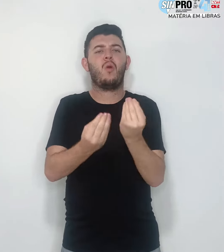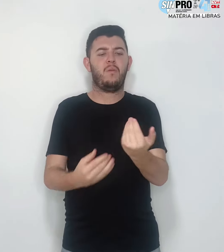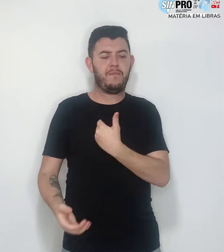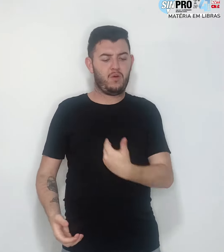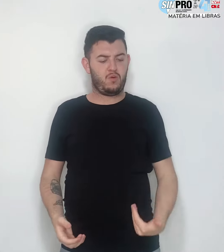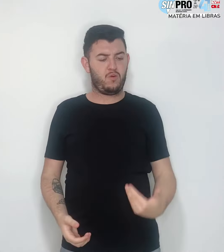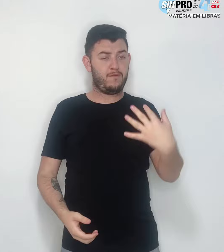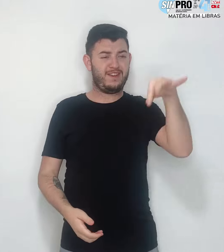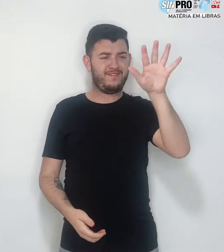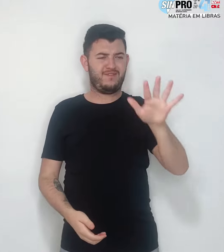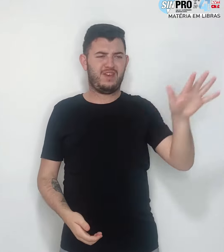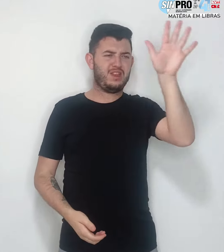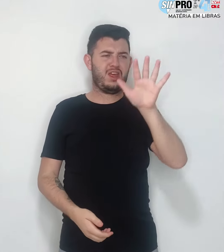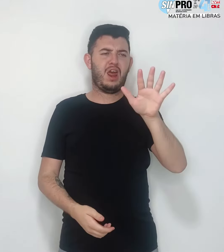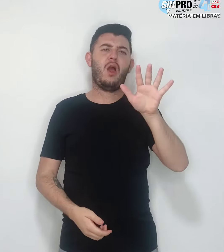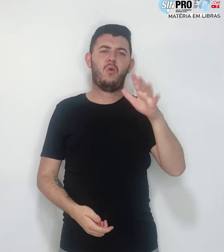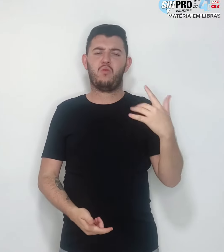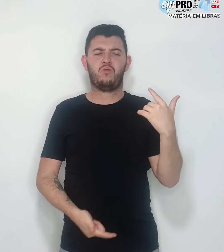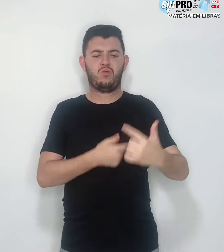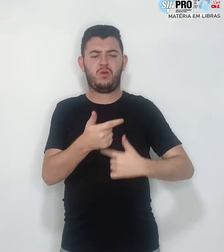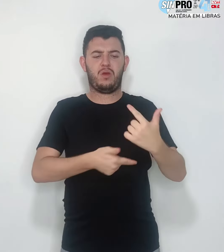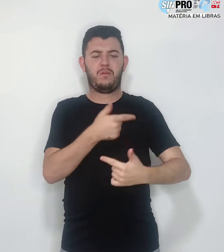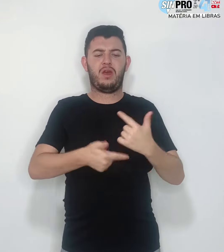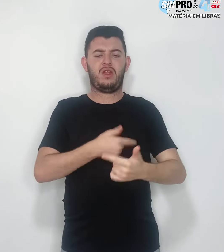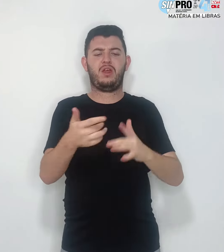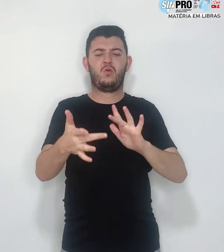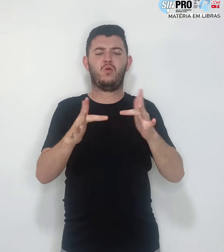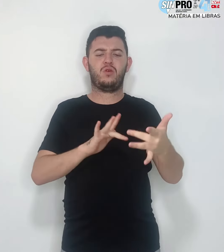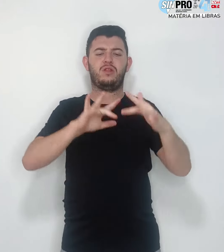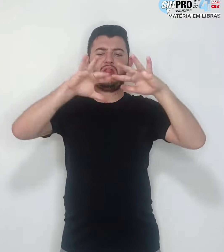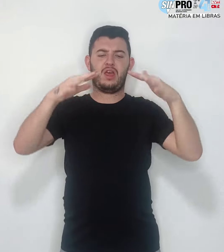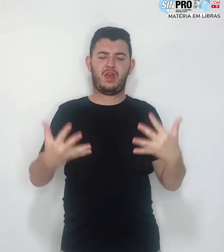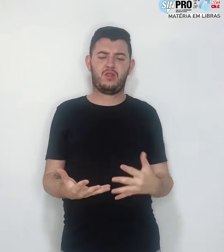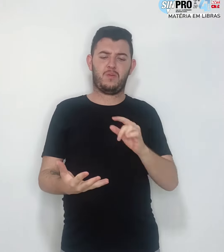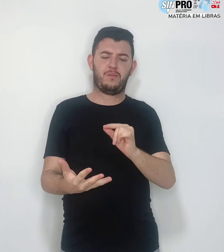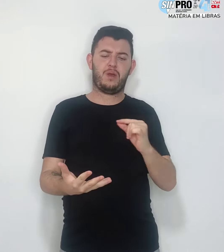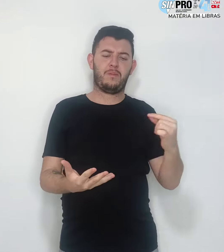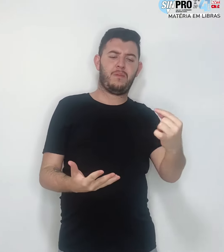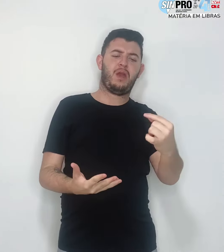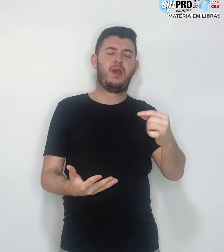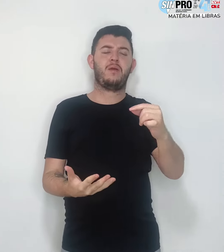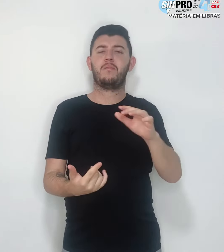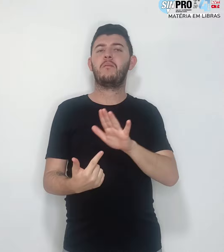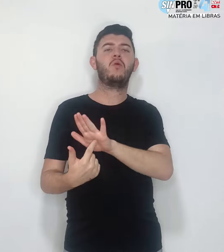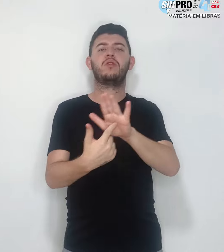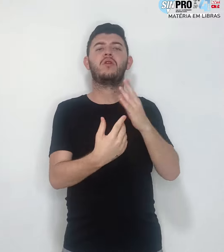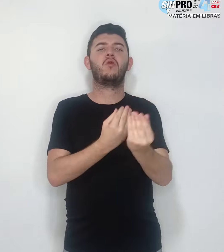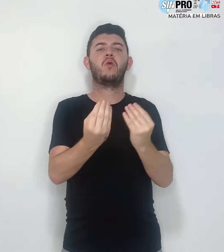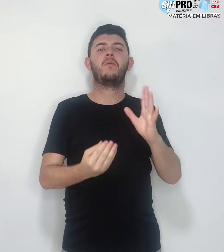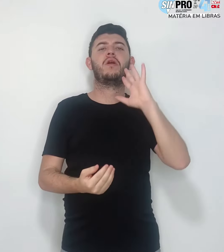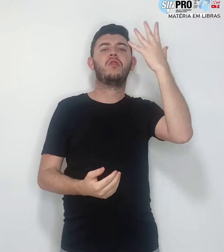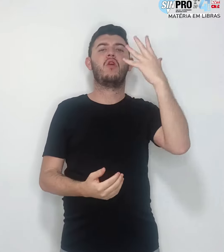coronavírus. Segundo ele, o governo brasileiro vem sendo humilhado por ter